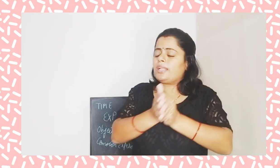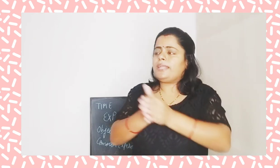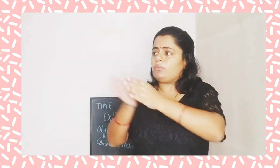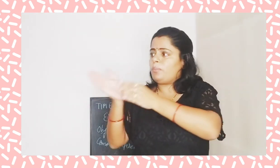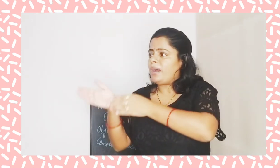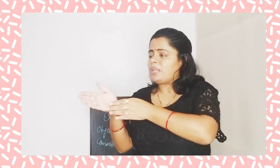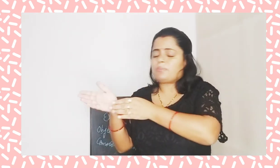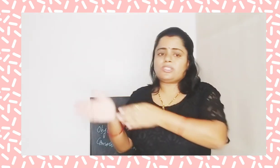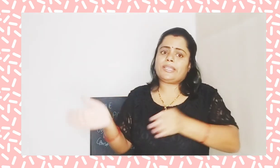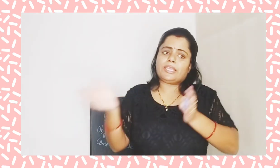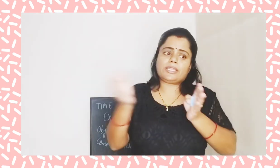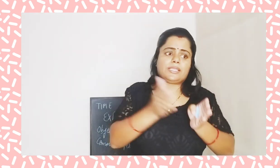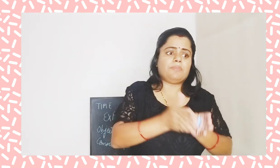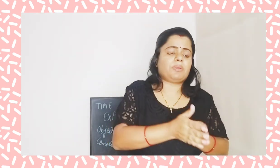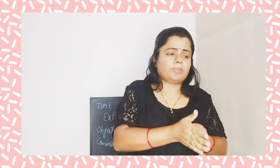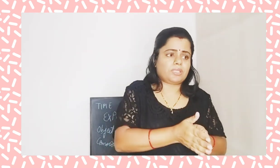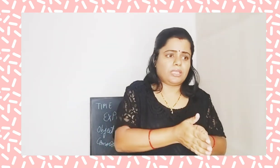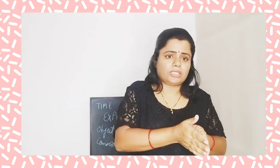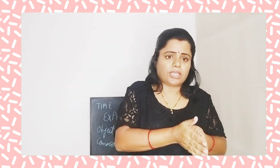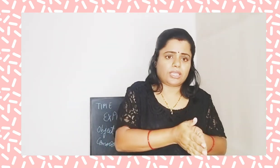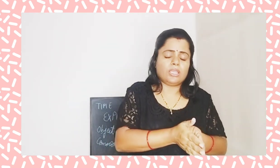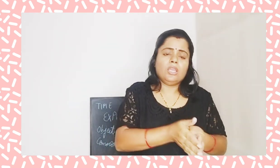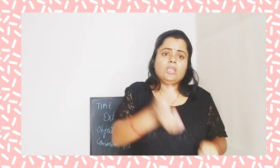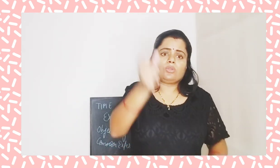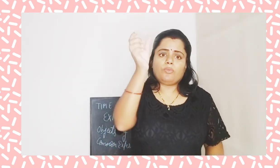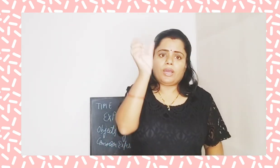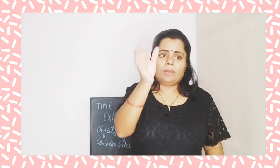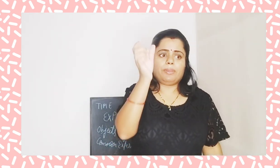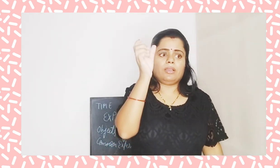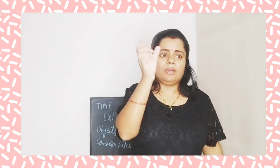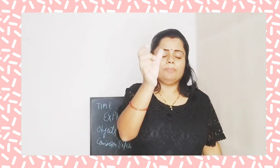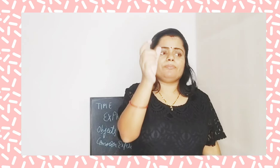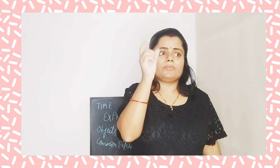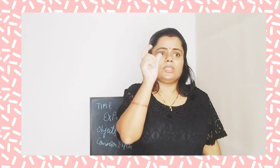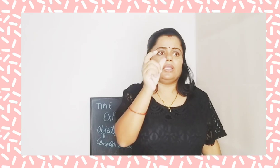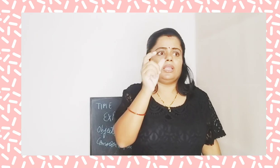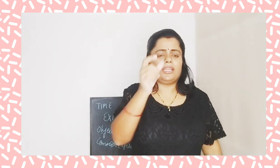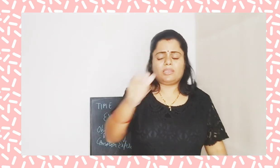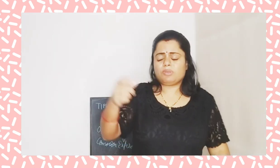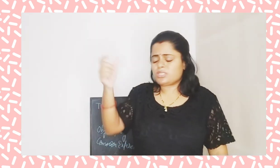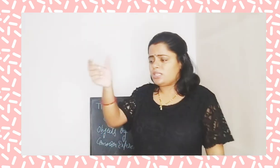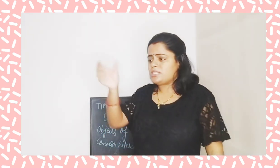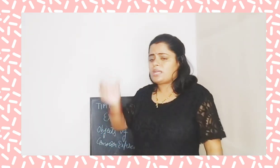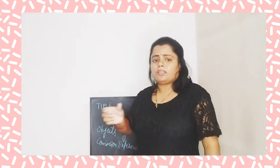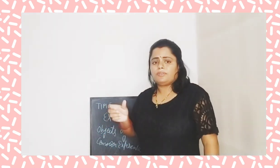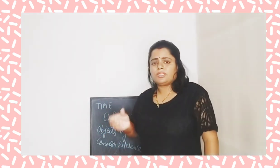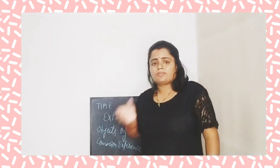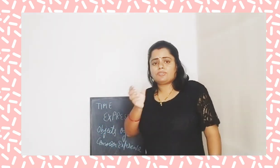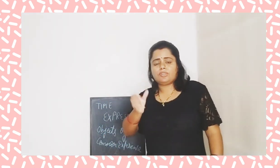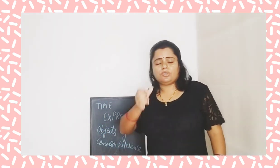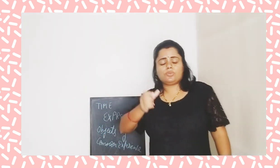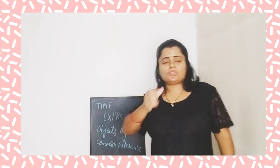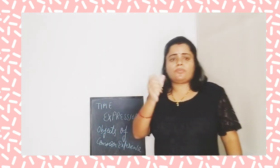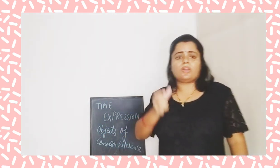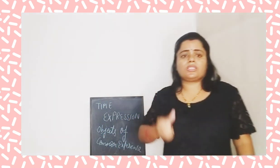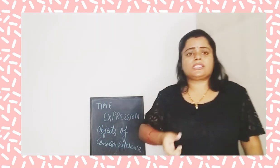हम लोग पार्क में जाएंगे एक सेम पर्पस के लिए जाएंगे, तो वहाँ पे हम द लगाएंगे, बिकॉज दीज आर द वर्ड्स विच वी यूज फॉर द